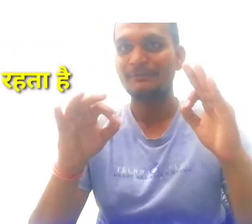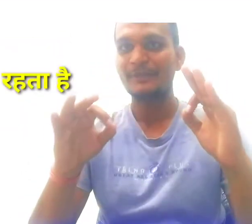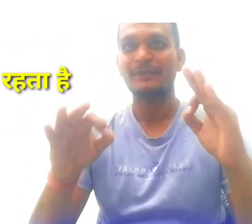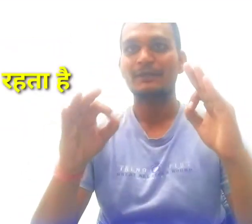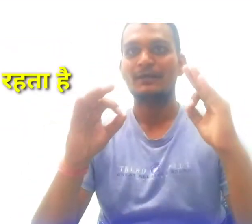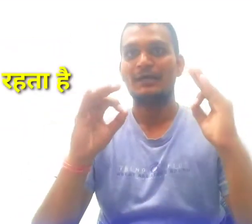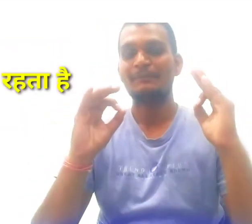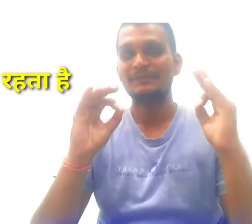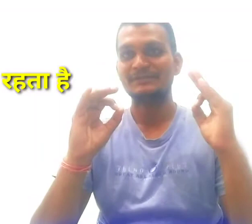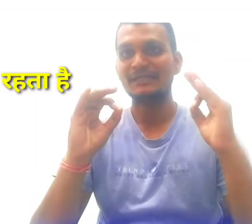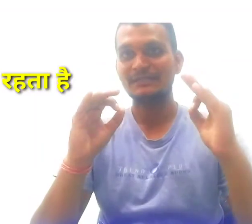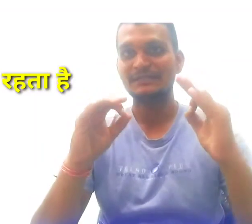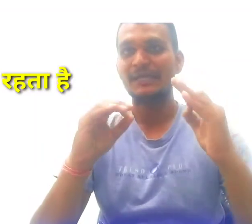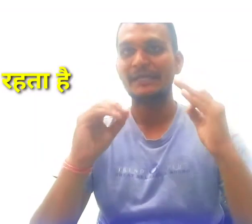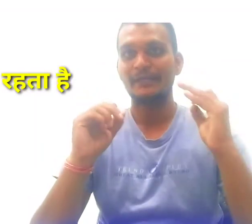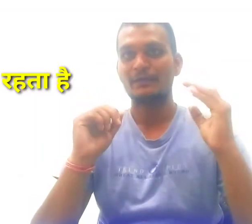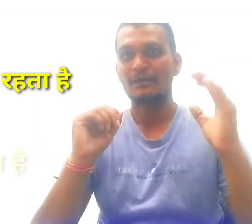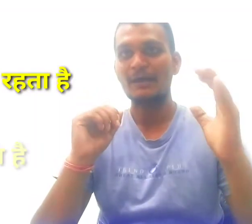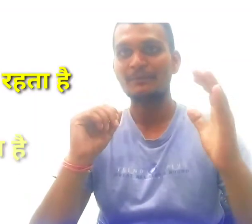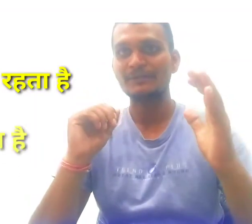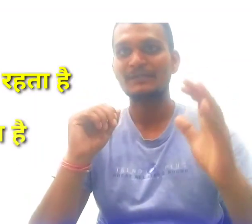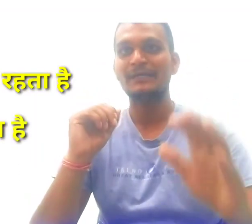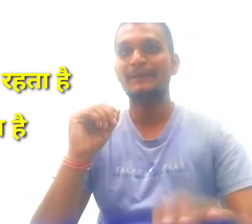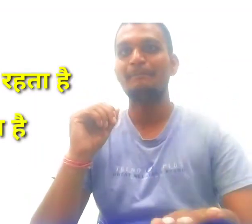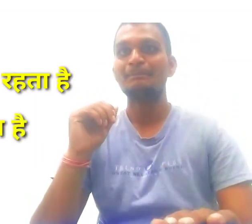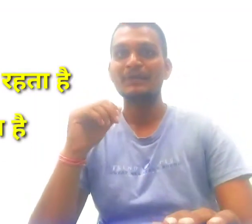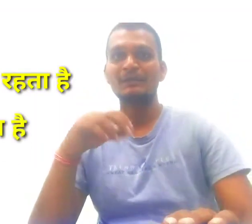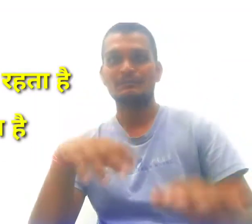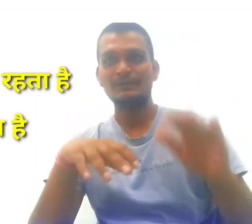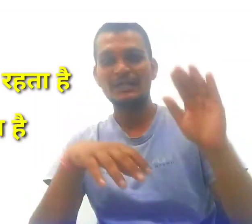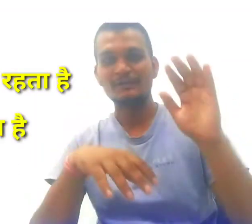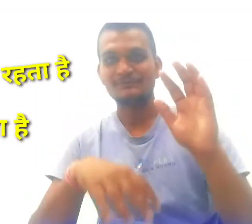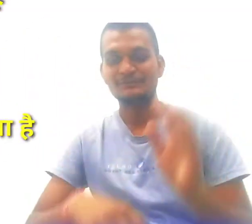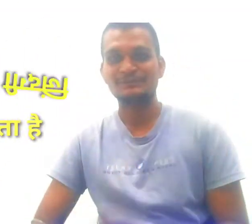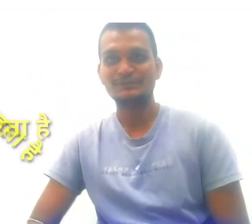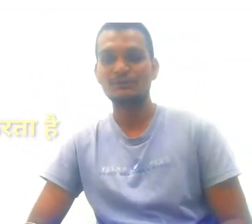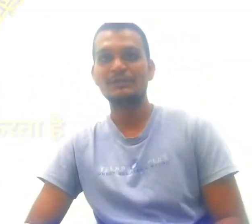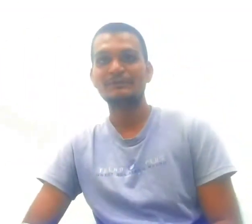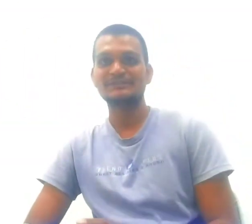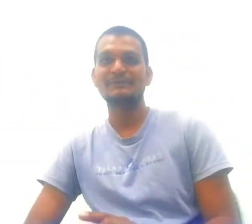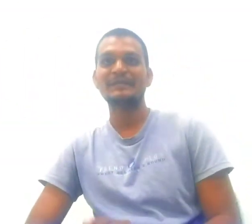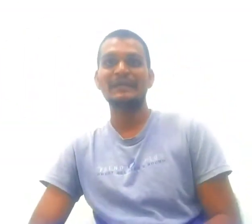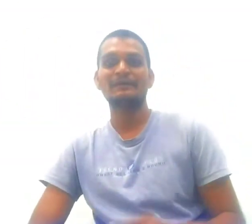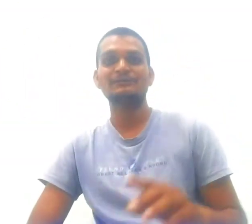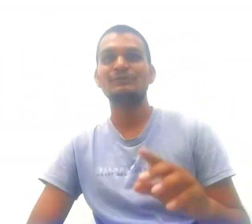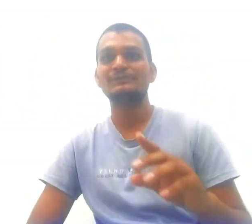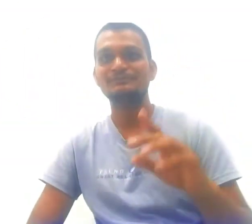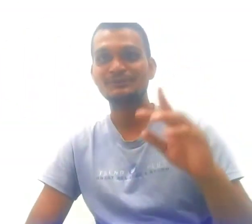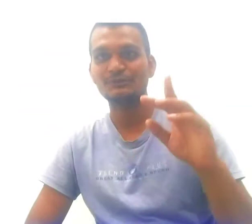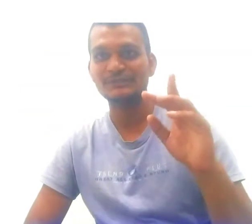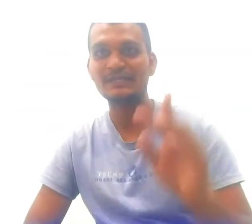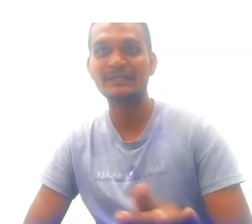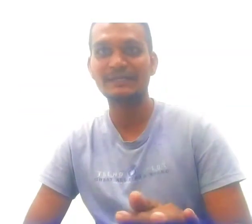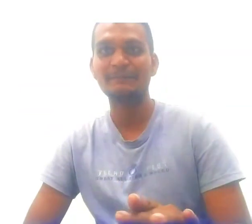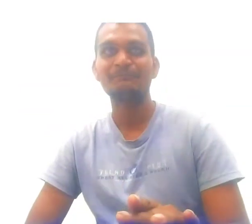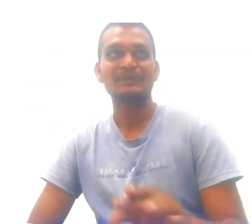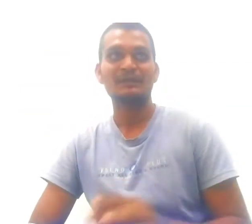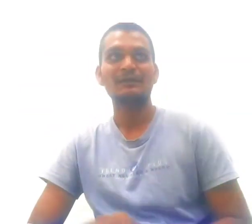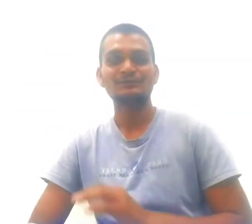भर अपने साथ रहता है, काम करता है बिना जीरो इन्वेस्टमेंट के, सॉरी जीरो सैलरी के, ना उसको